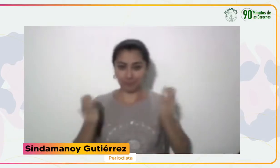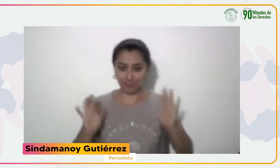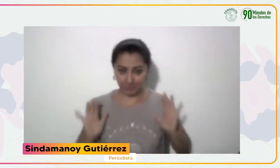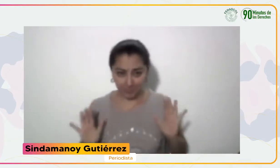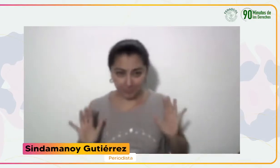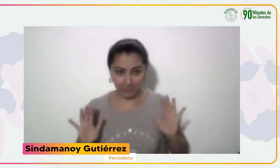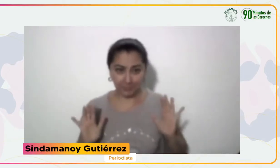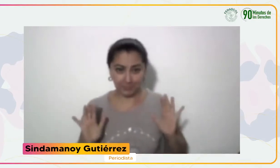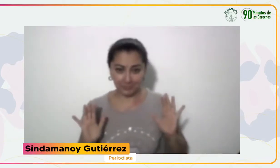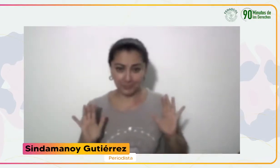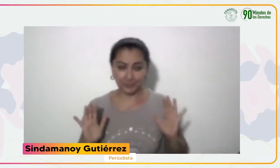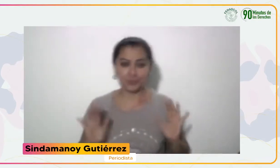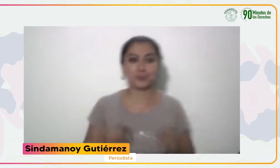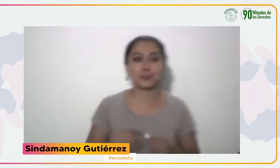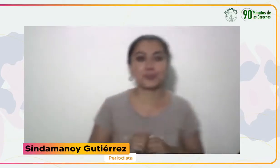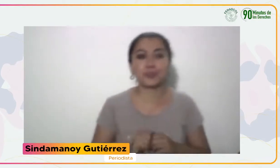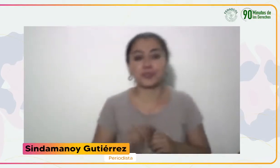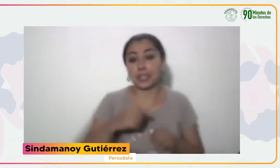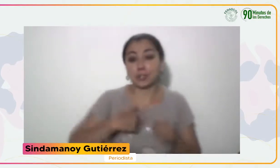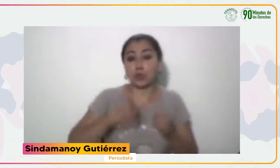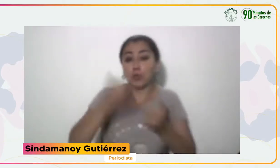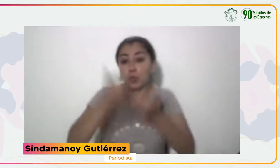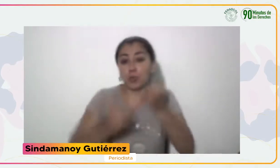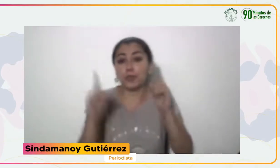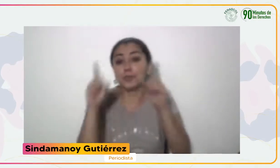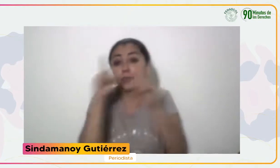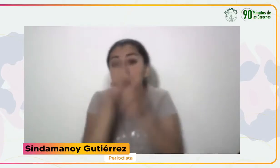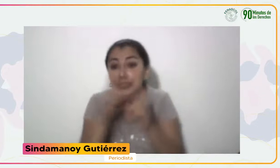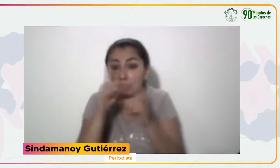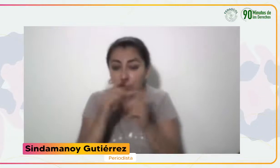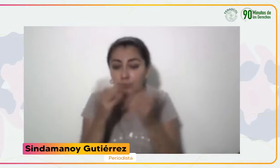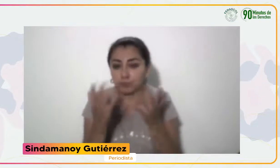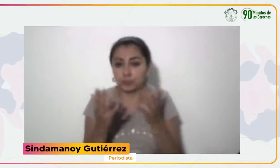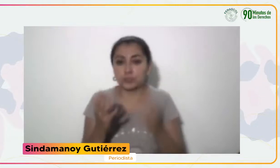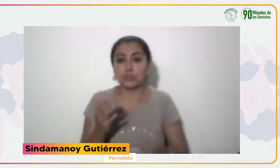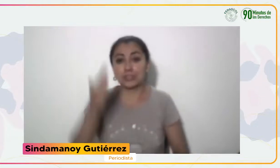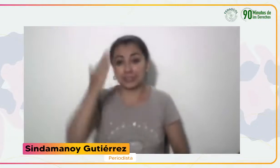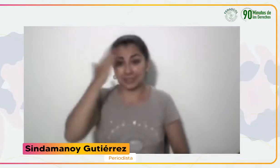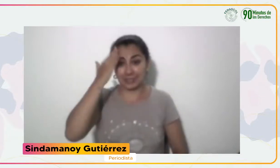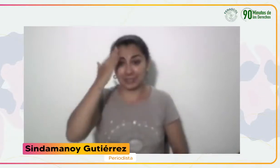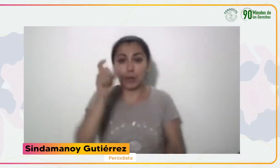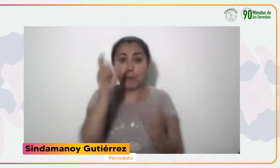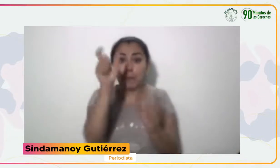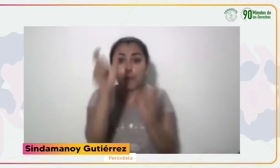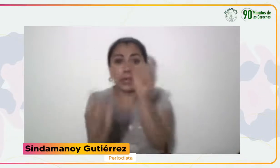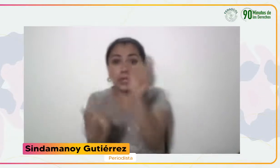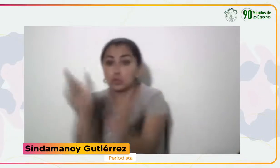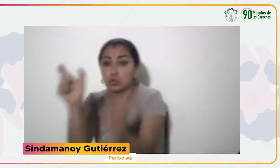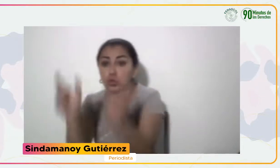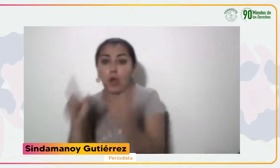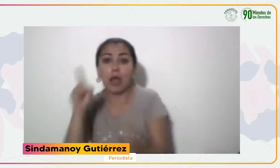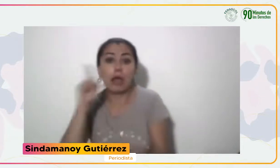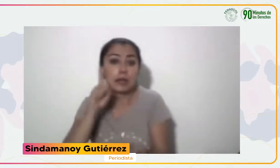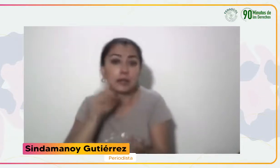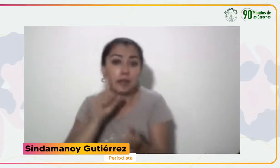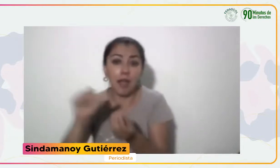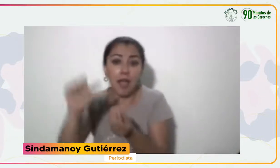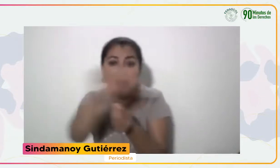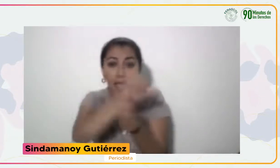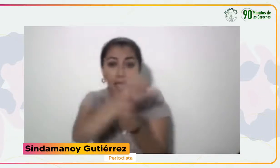tiempo debemos cerrar, ¿no? Entonces, yo solamente quiero dejar una última reflexión y es